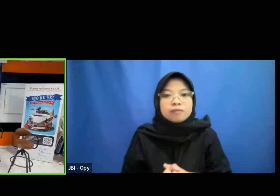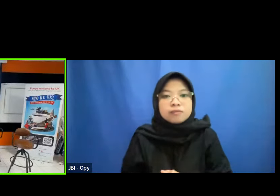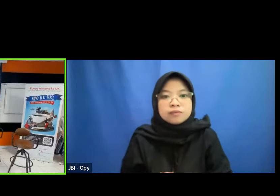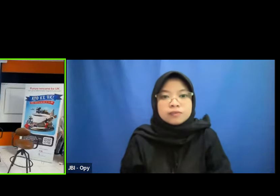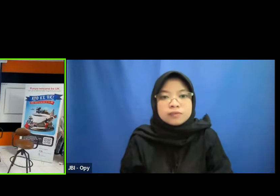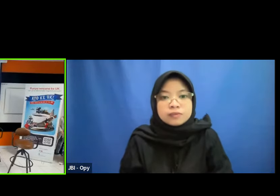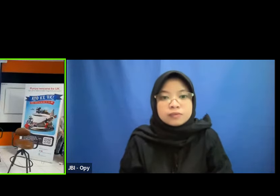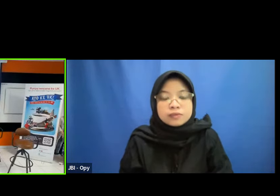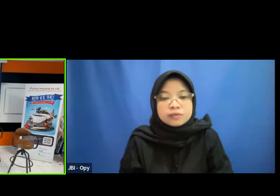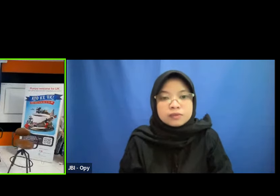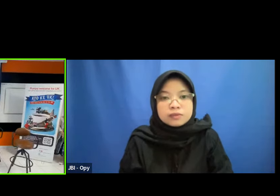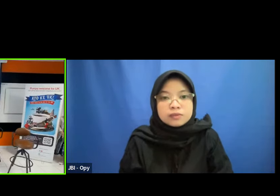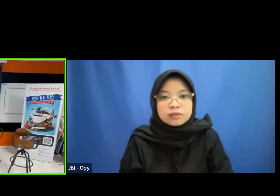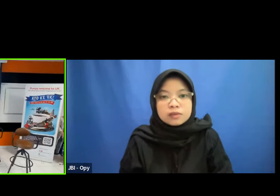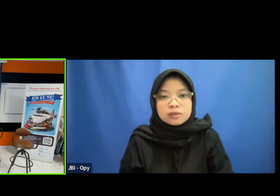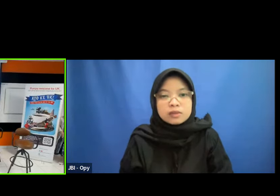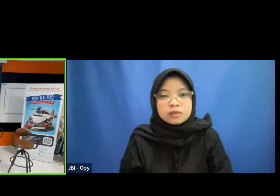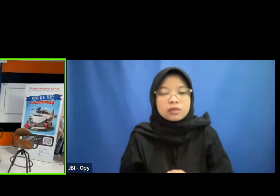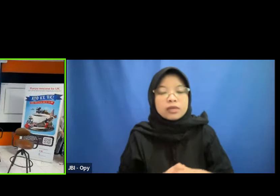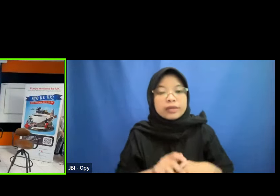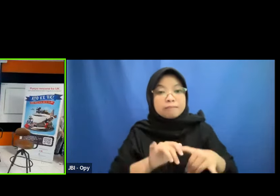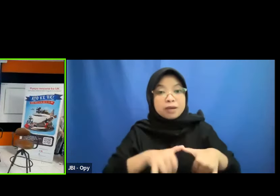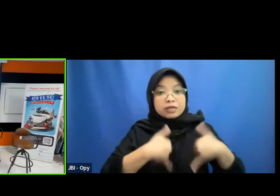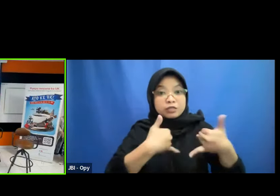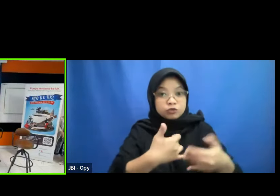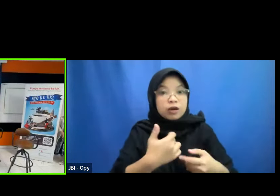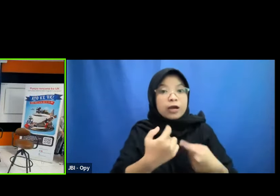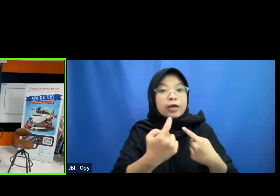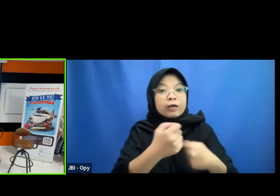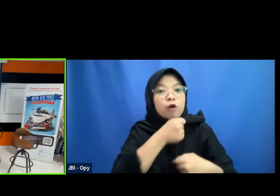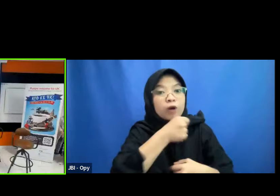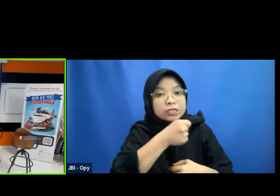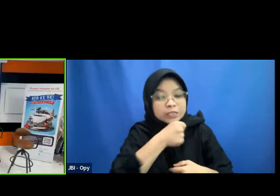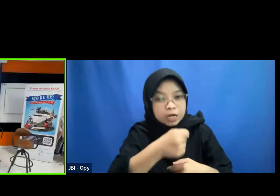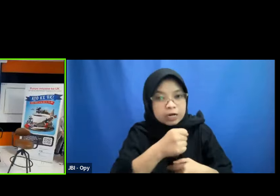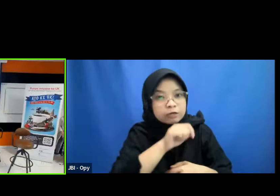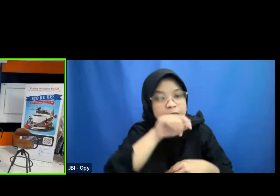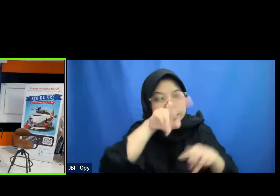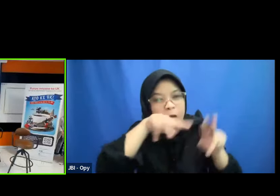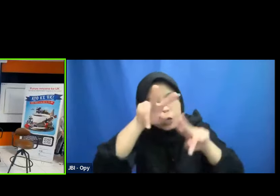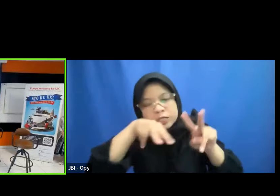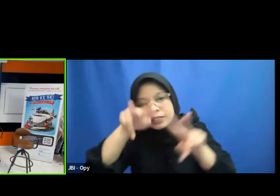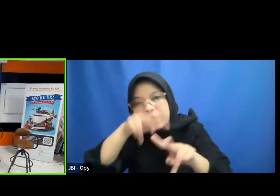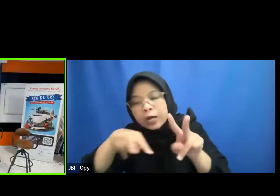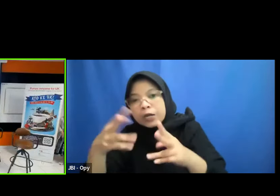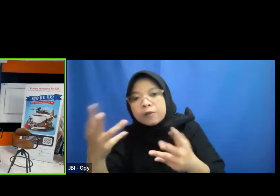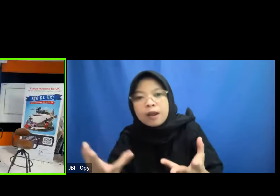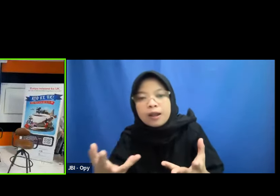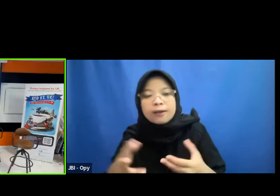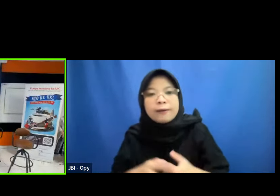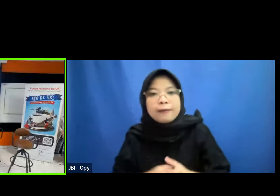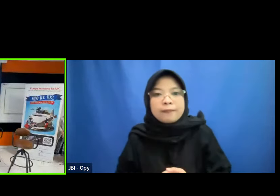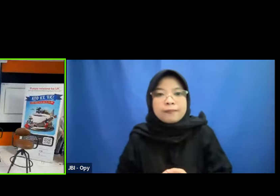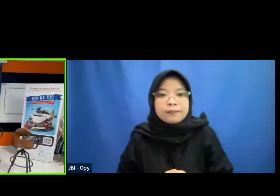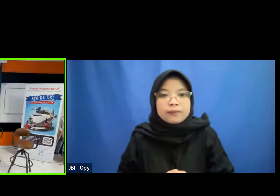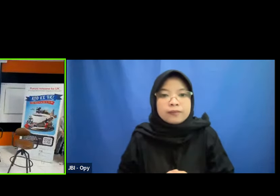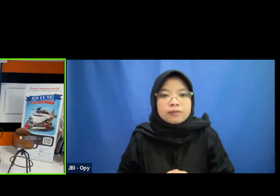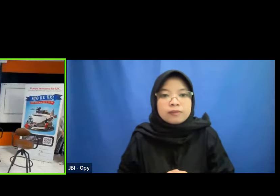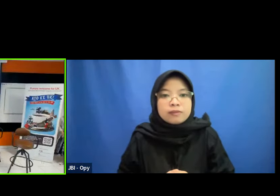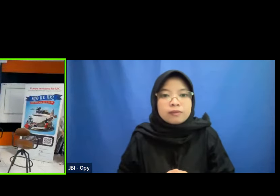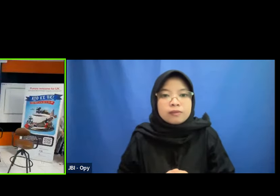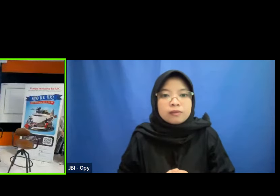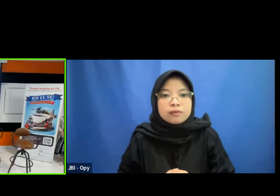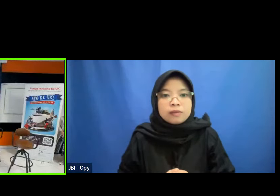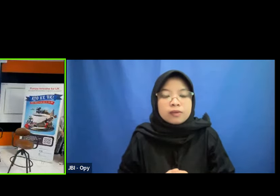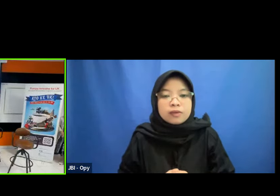intervie beasiswa itu nyari-nyari di dulu belumanggih sekarang jadi harus nyari lewat blog dan segala maam orang-angul